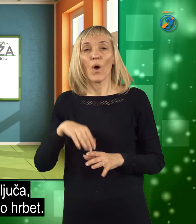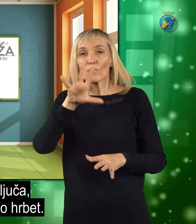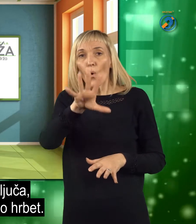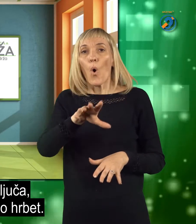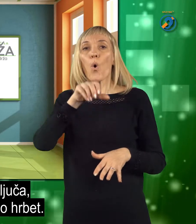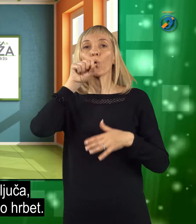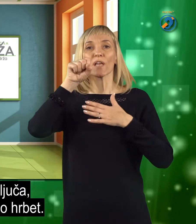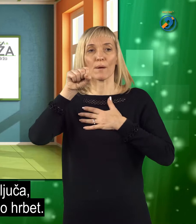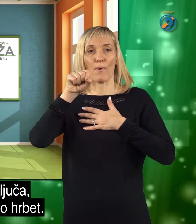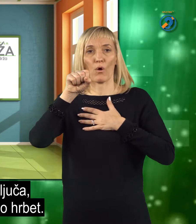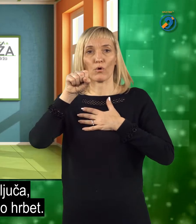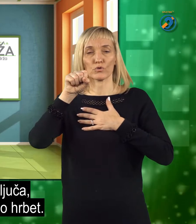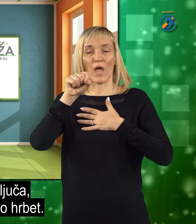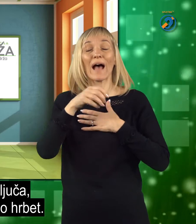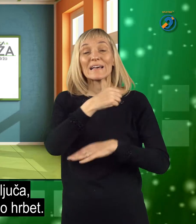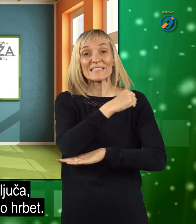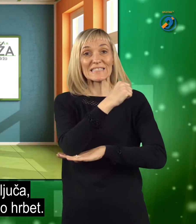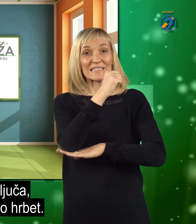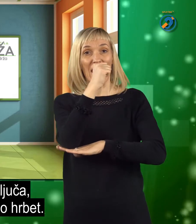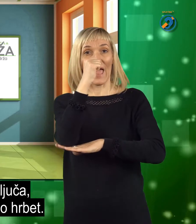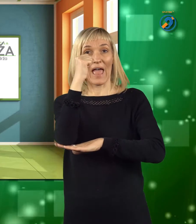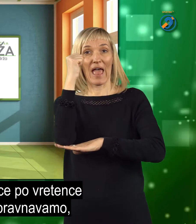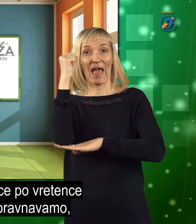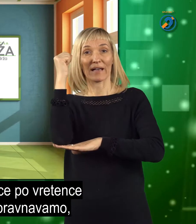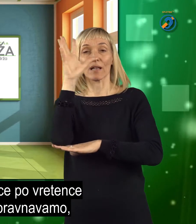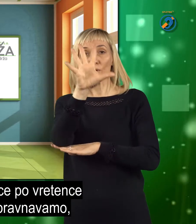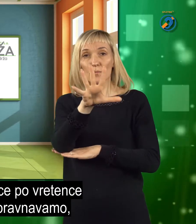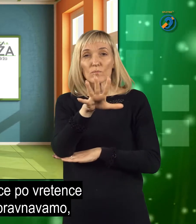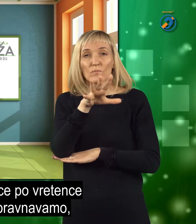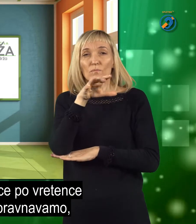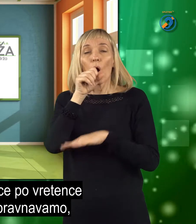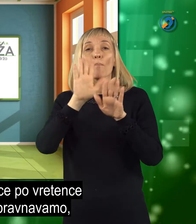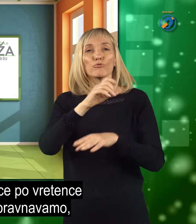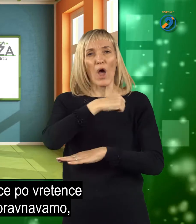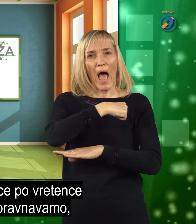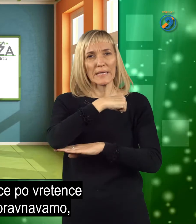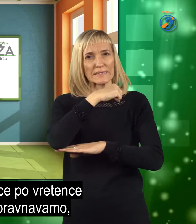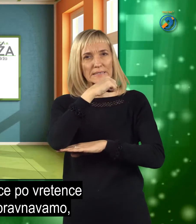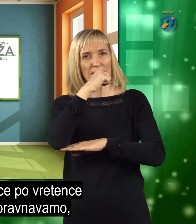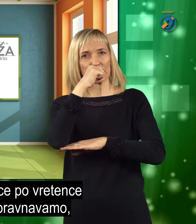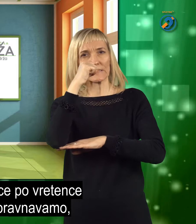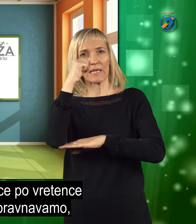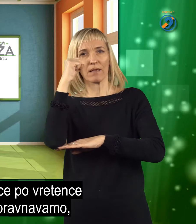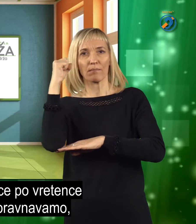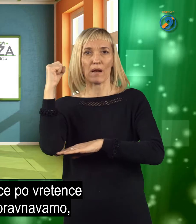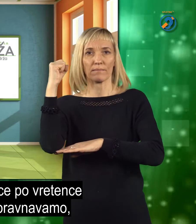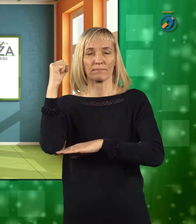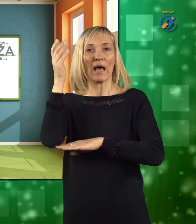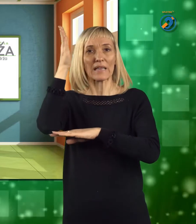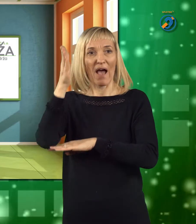Vdih v pljuča, raztegnemo hrbet, z vdihom vretence po vretence dvigujemo in